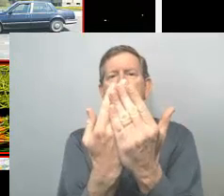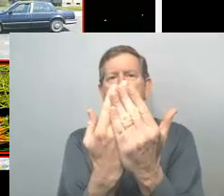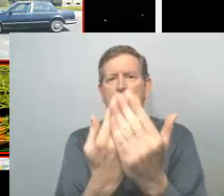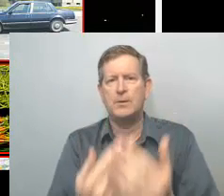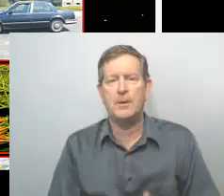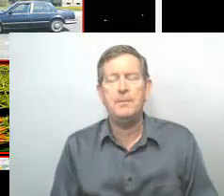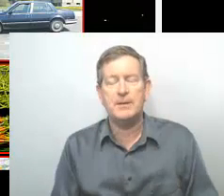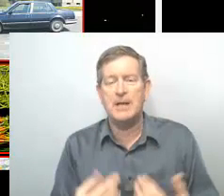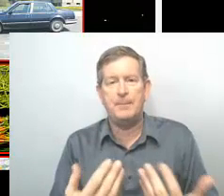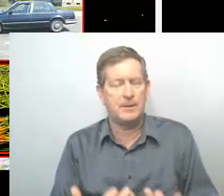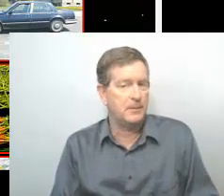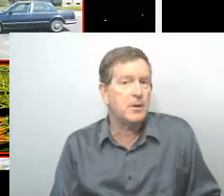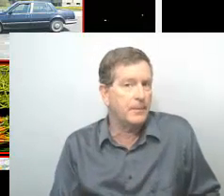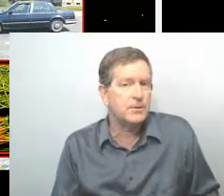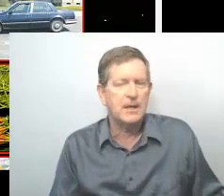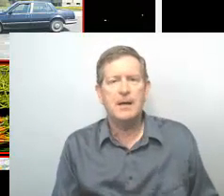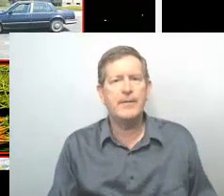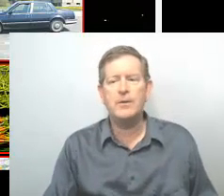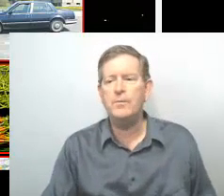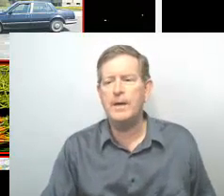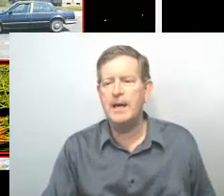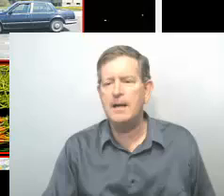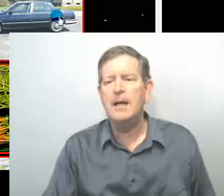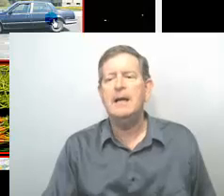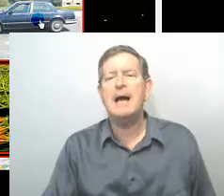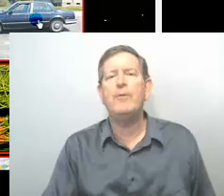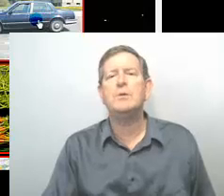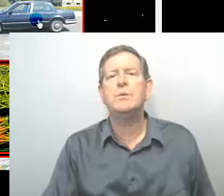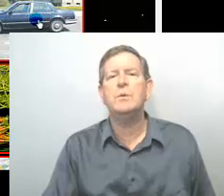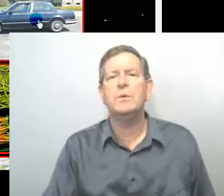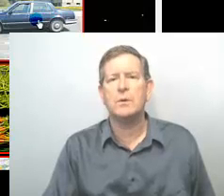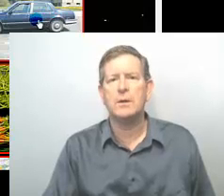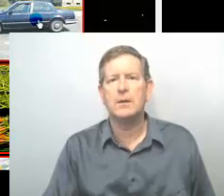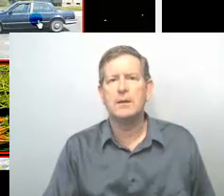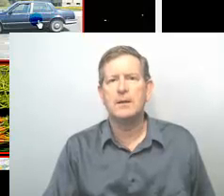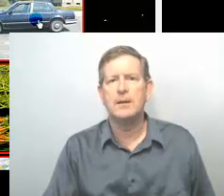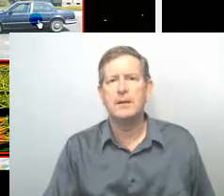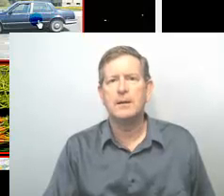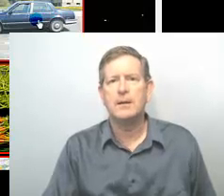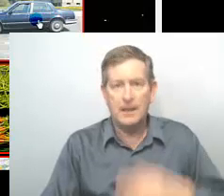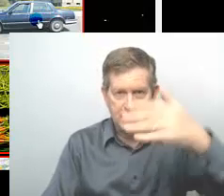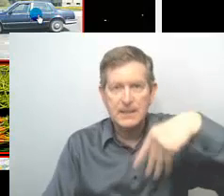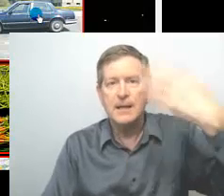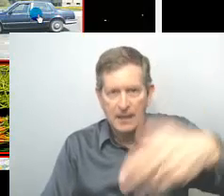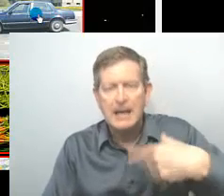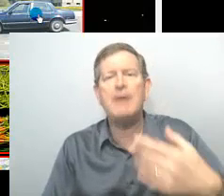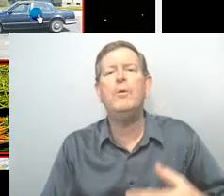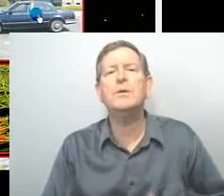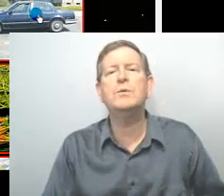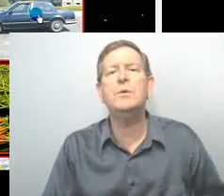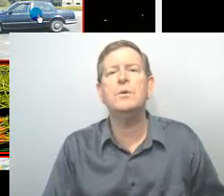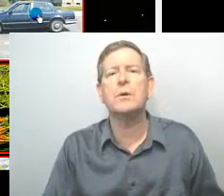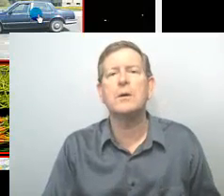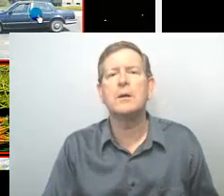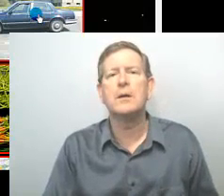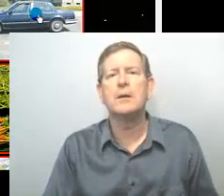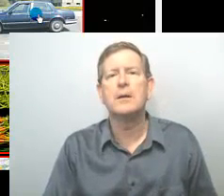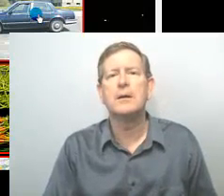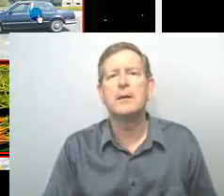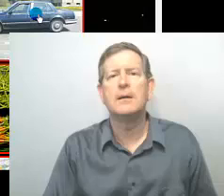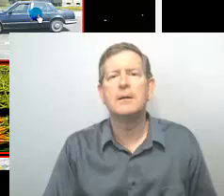dit l'appartement parce qu'appartement commence avec une voyelle. La voiture. Répétez, la